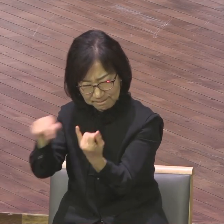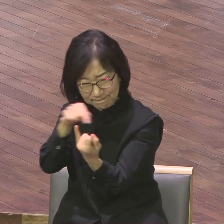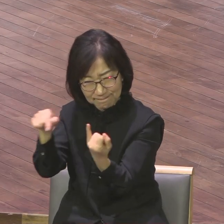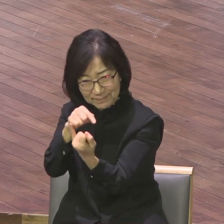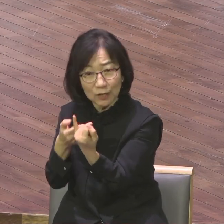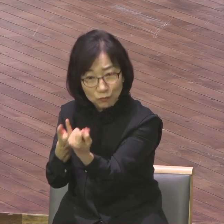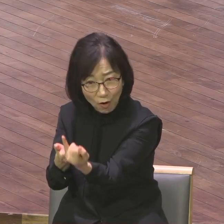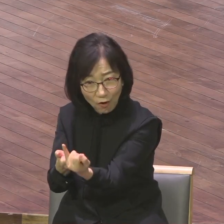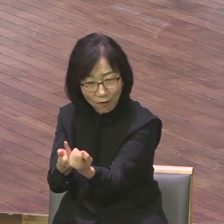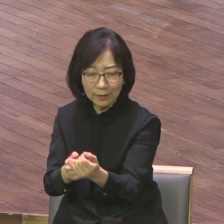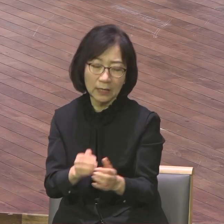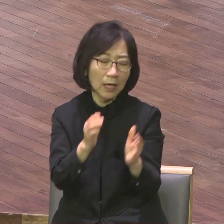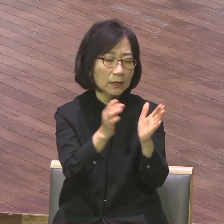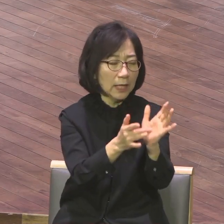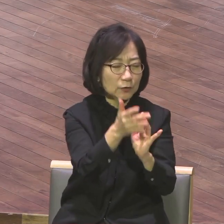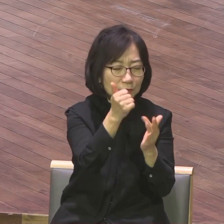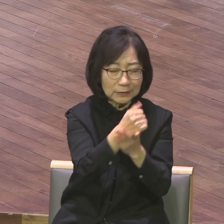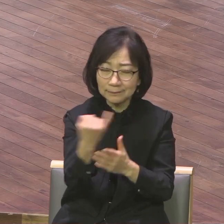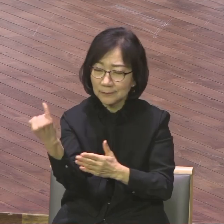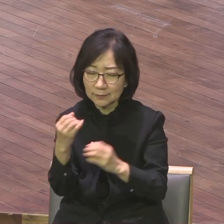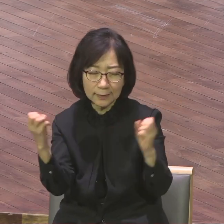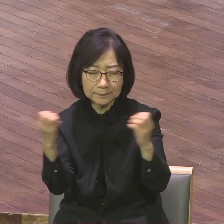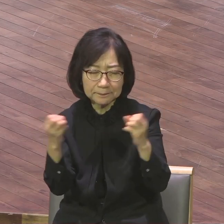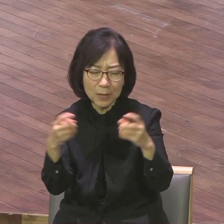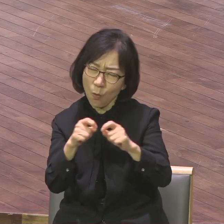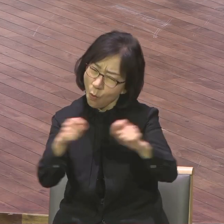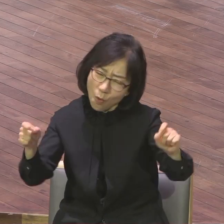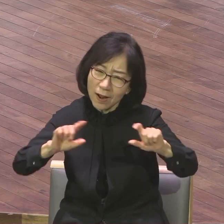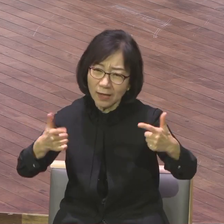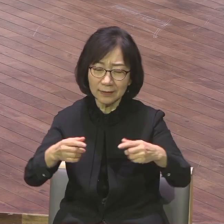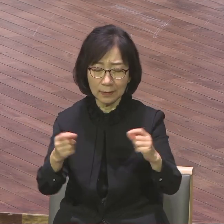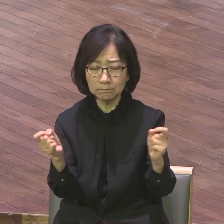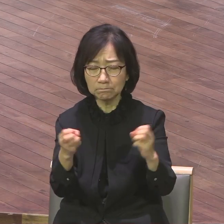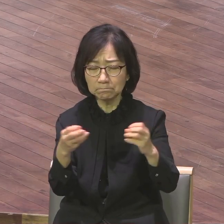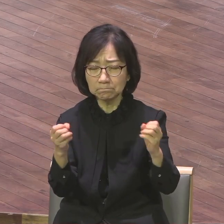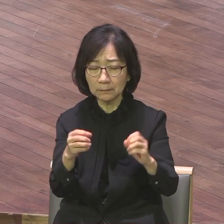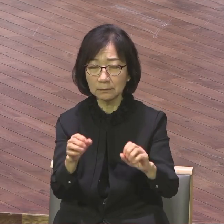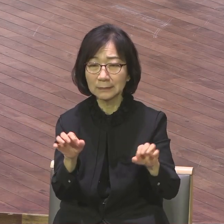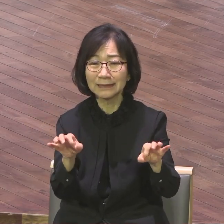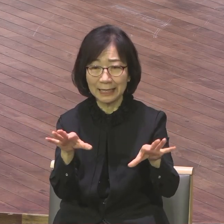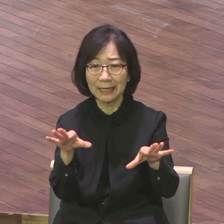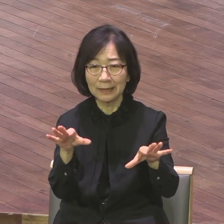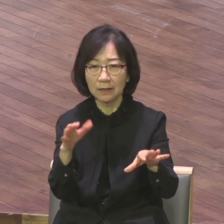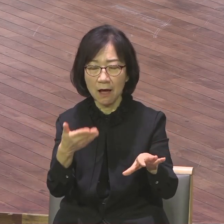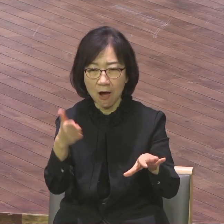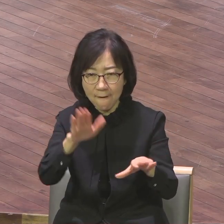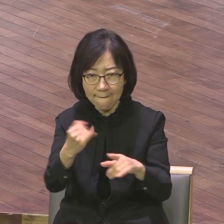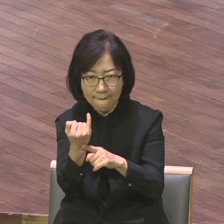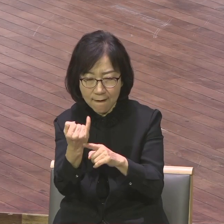사마리아 이 여자는 변화와 성장의 결단을 합니다.